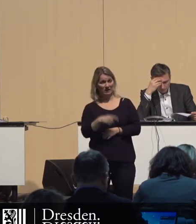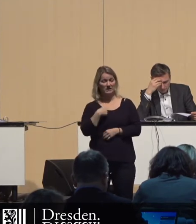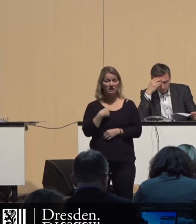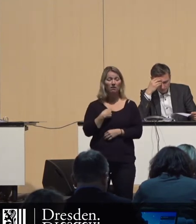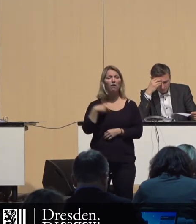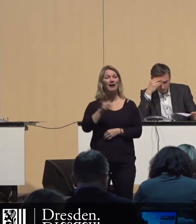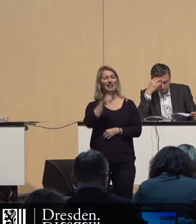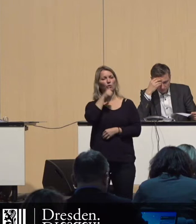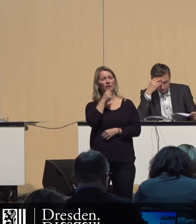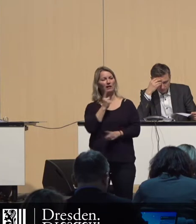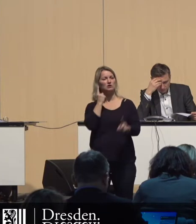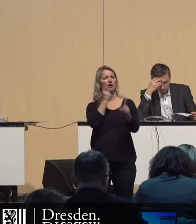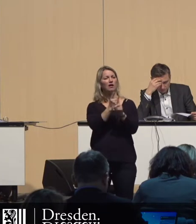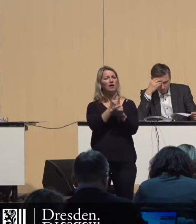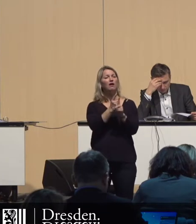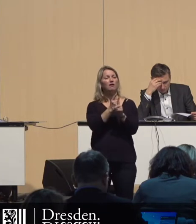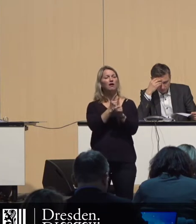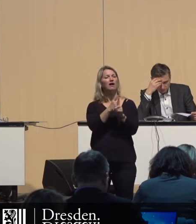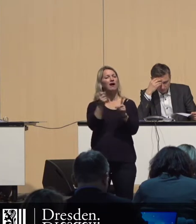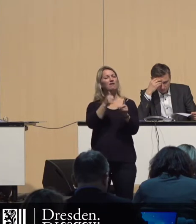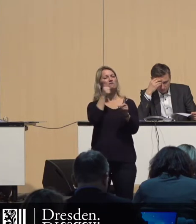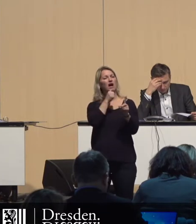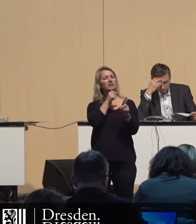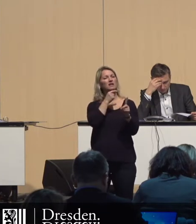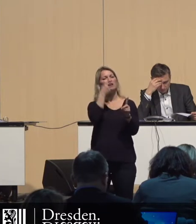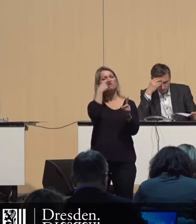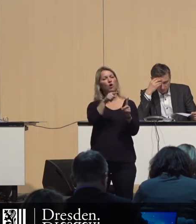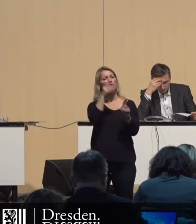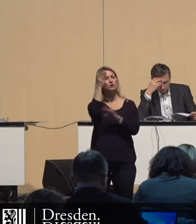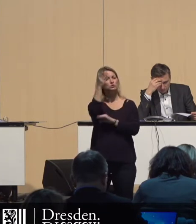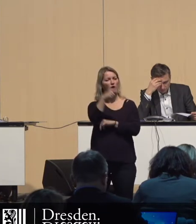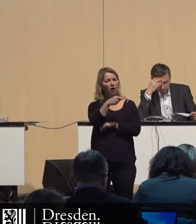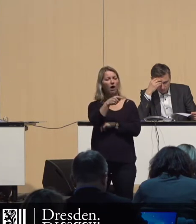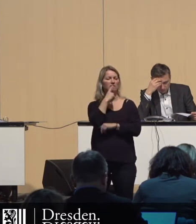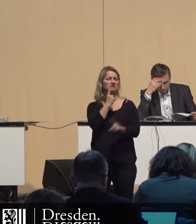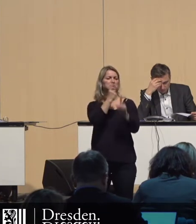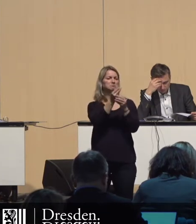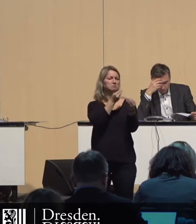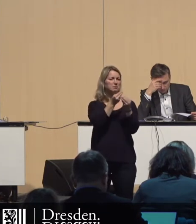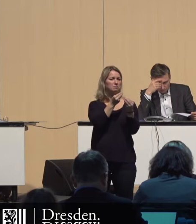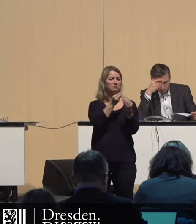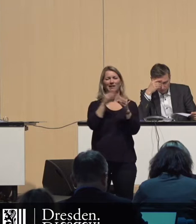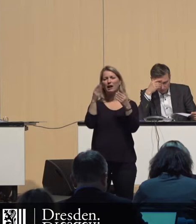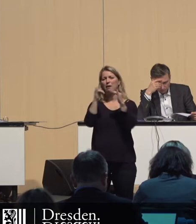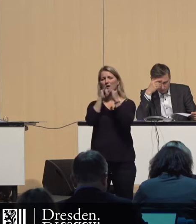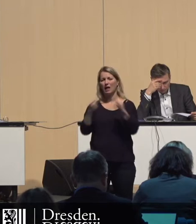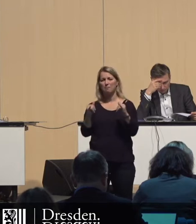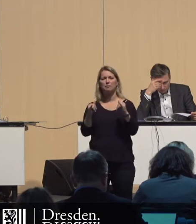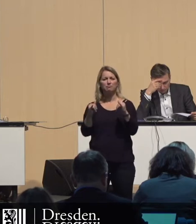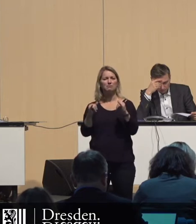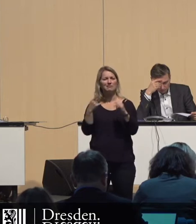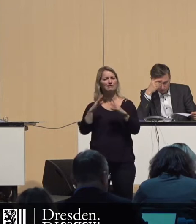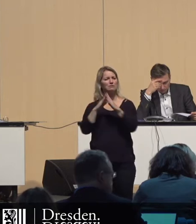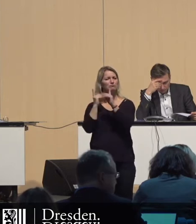Future im Gespräch gewesen. Ich habe das Klimacamp an der Kreuzkirche besucht und vieles mehr. Und was